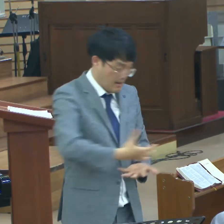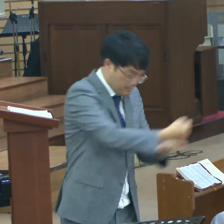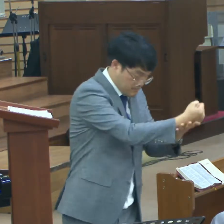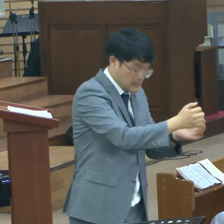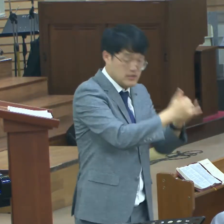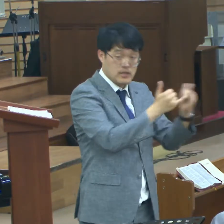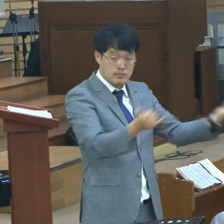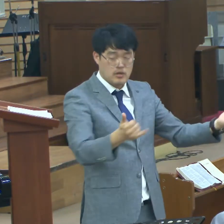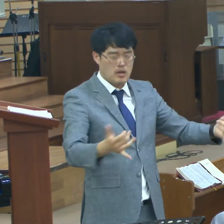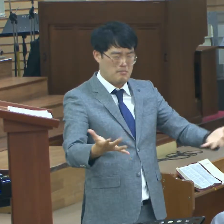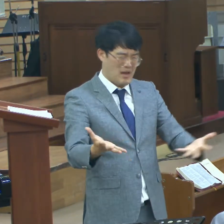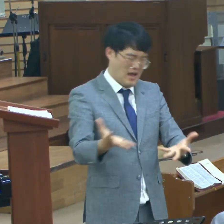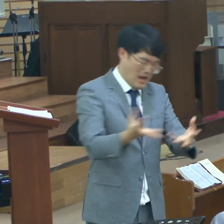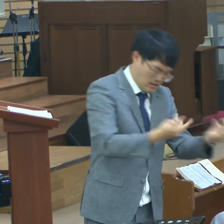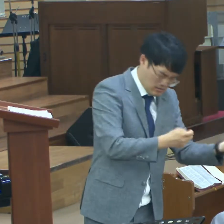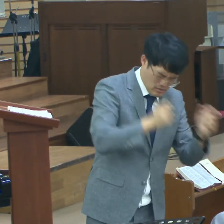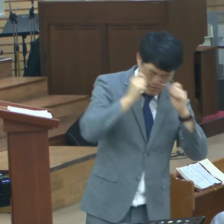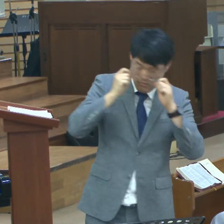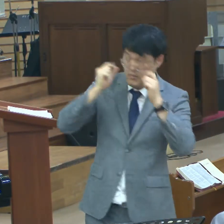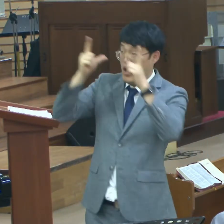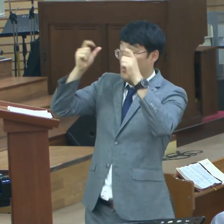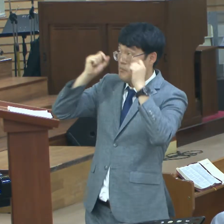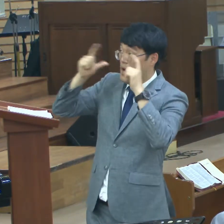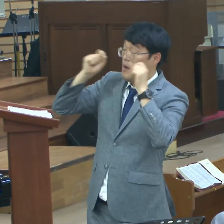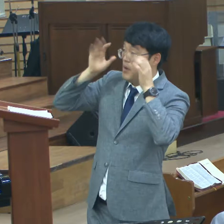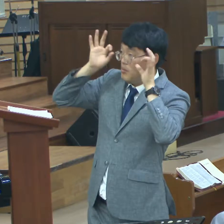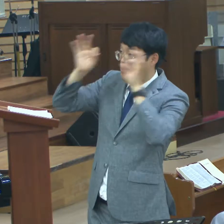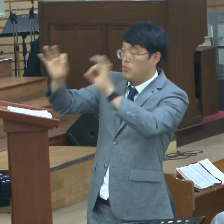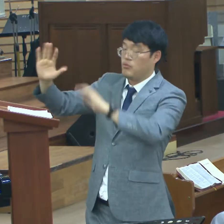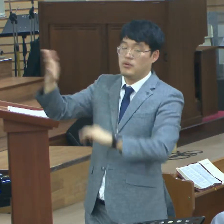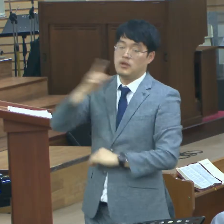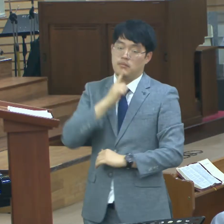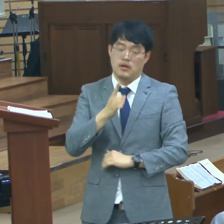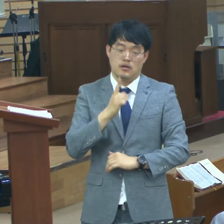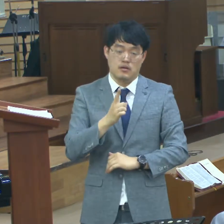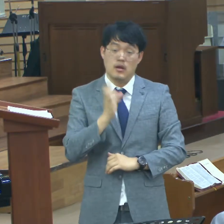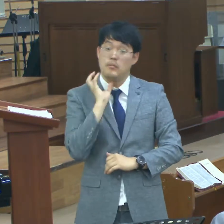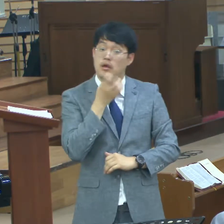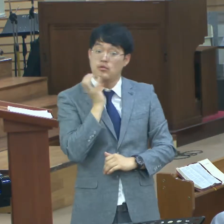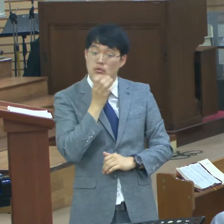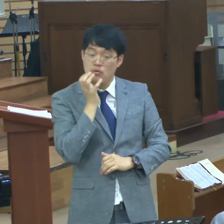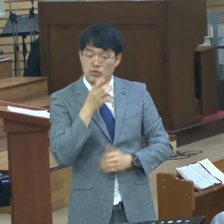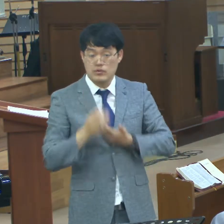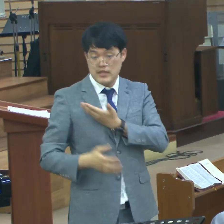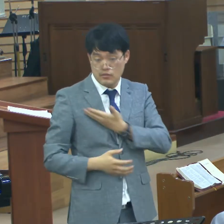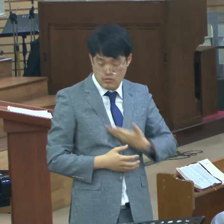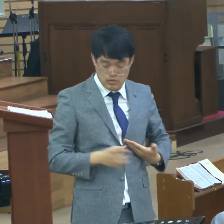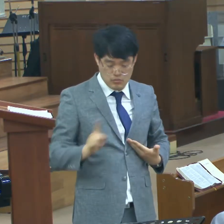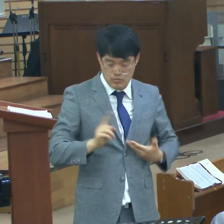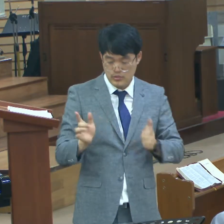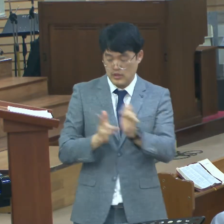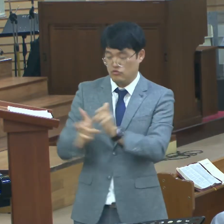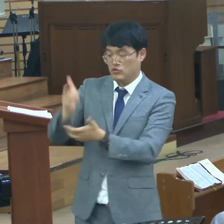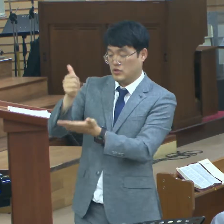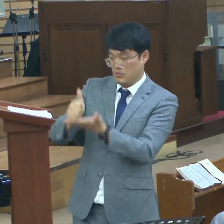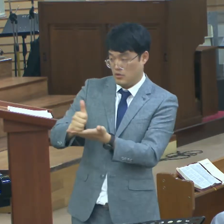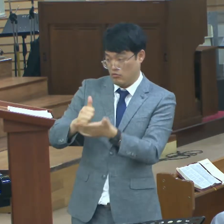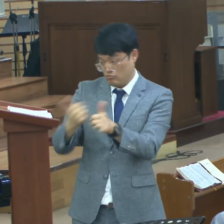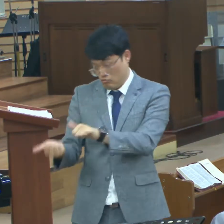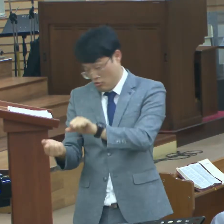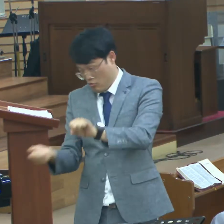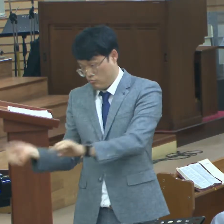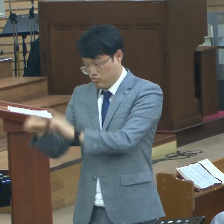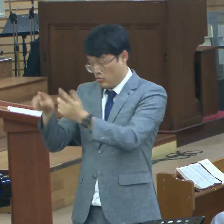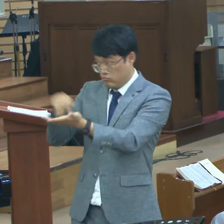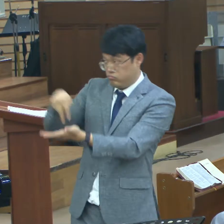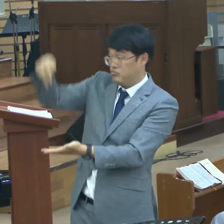거죠. 베드로 사도는 3년 동안 주님을 따라다니고 부활하신 다음에 부활 승천하신 주님을 뒤로 하고 베드로